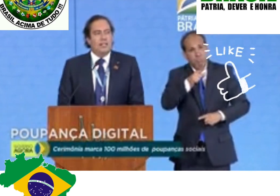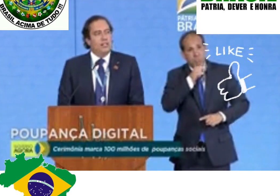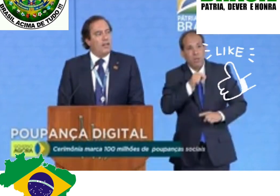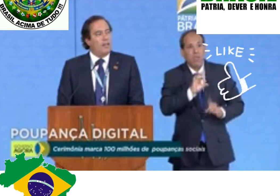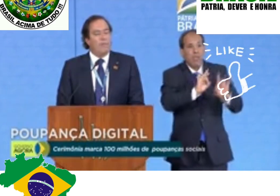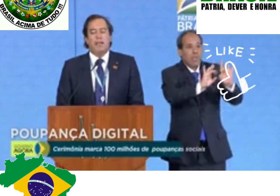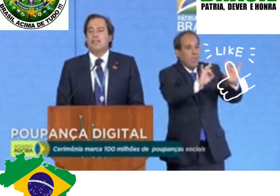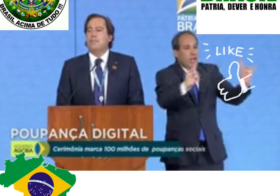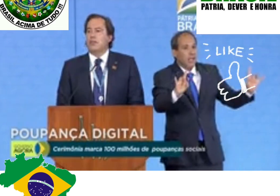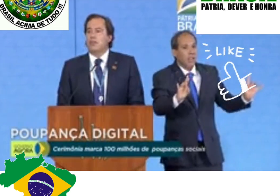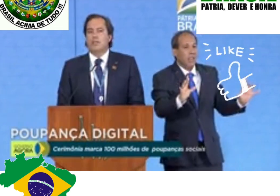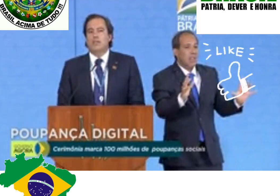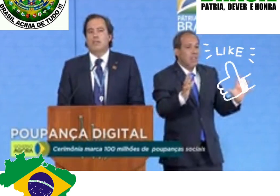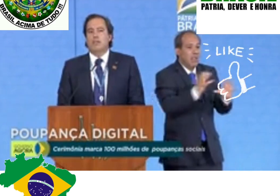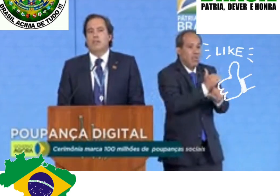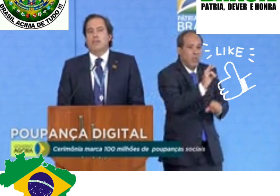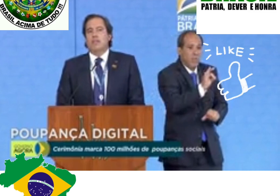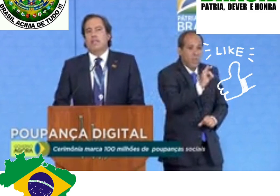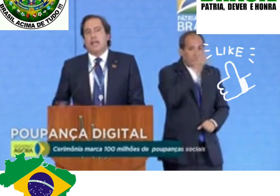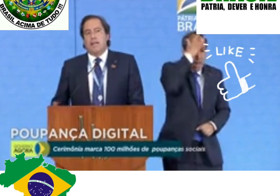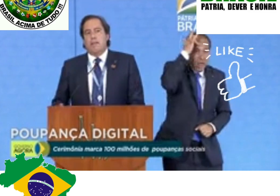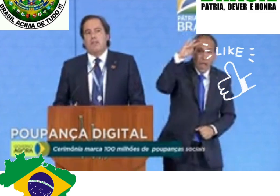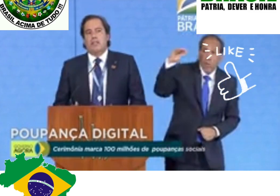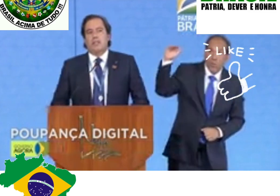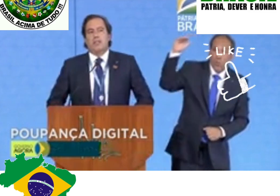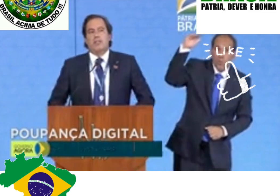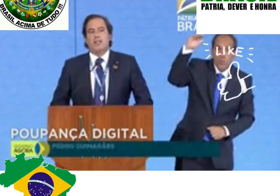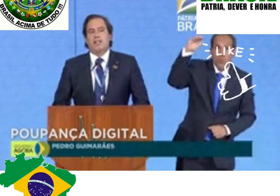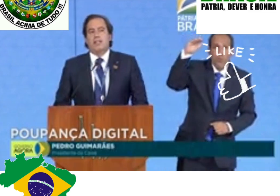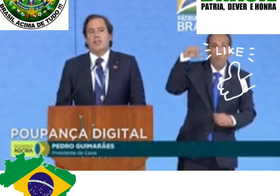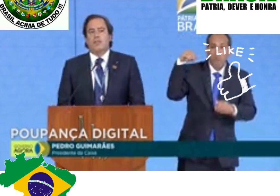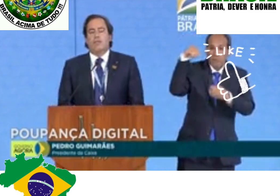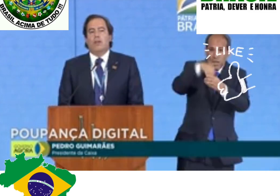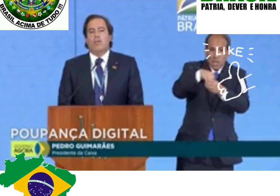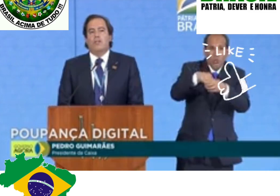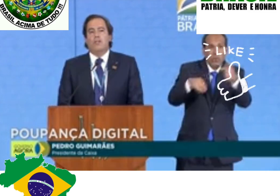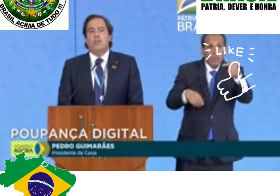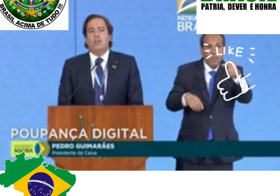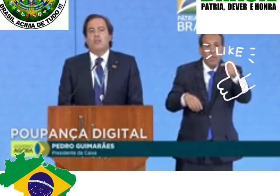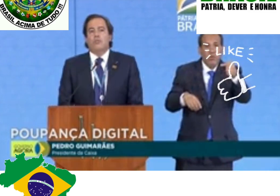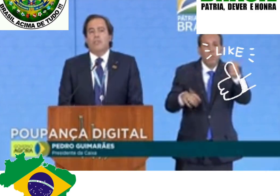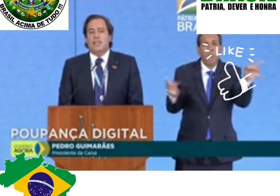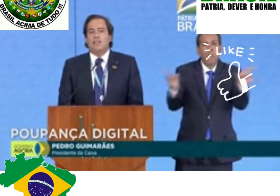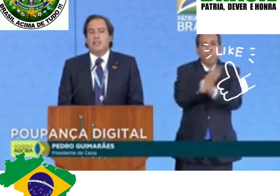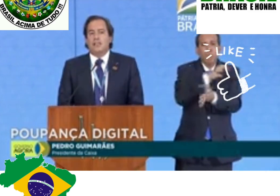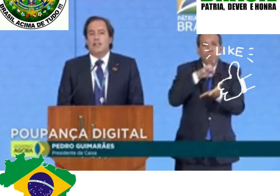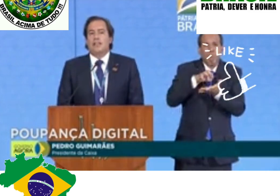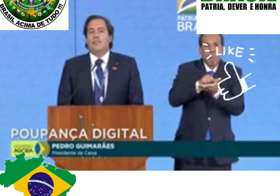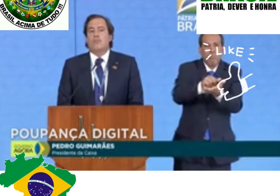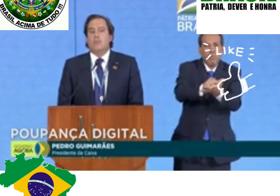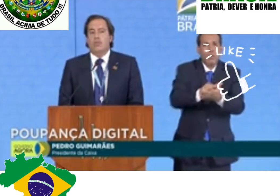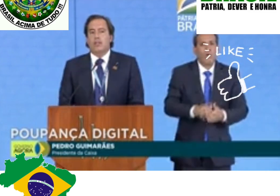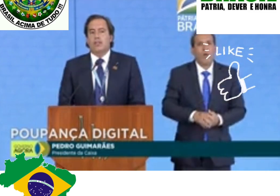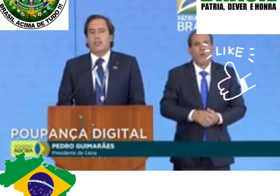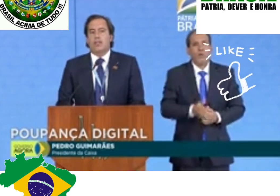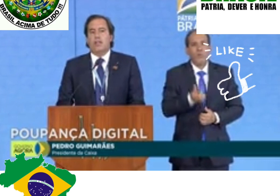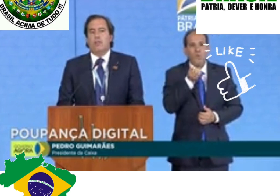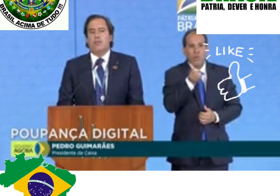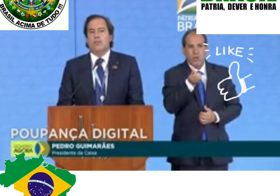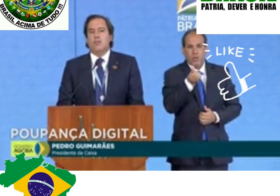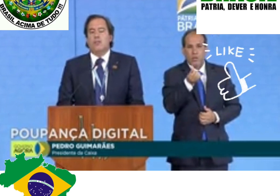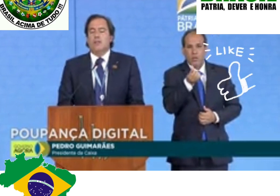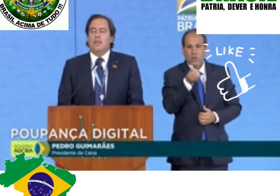se cadastraram para receber o auxílio. E acabaram recebendo 67,8, 265 milhões